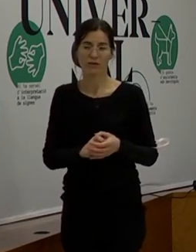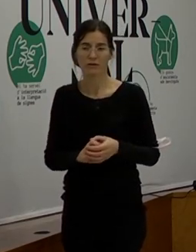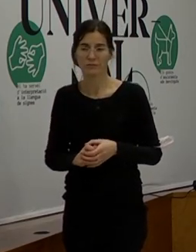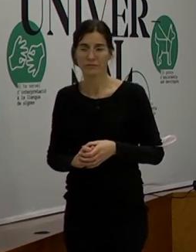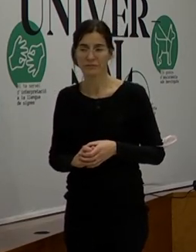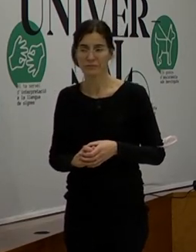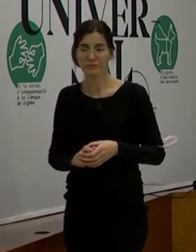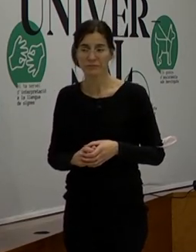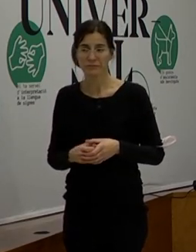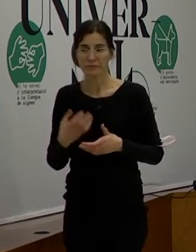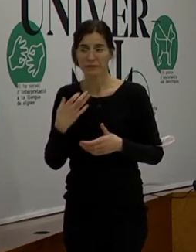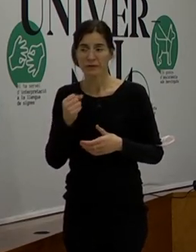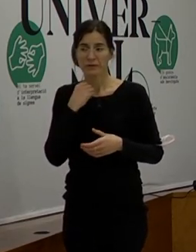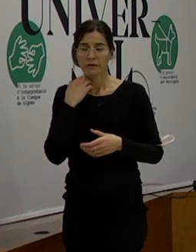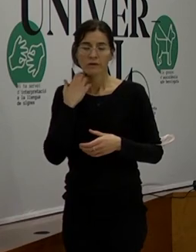m'explico.